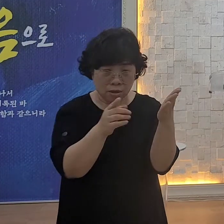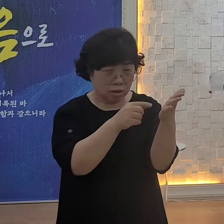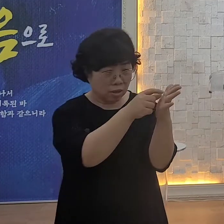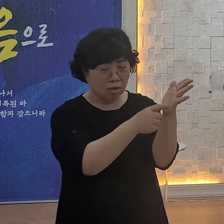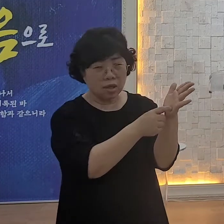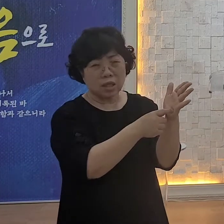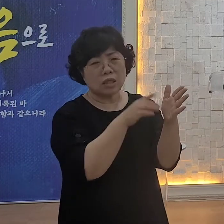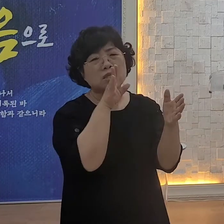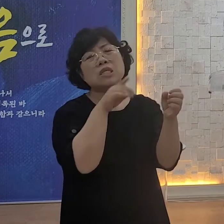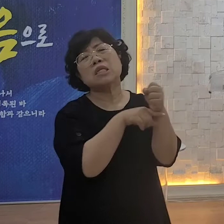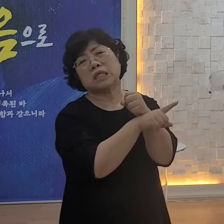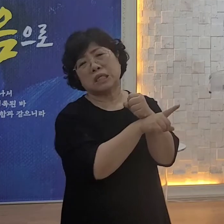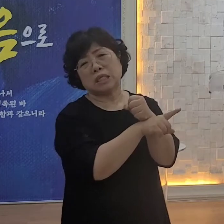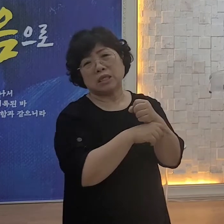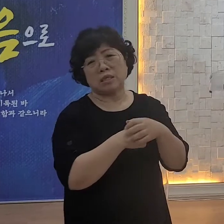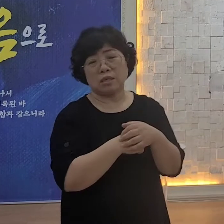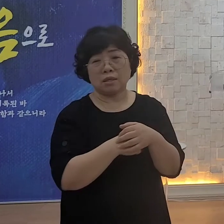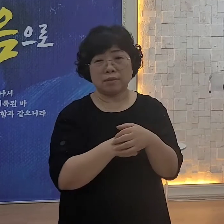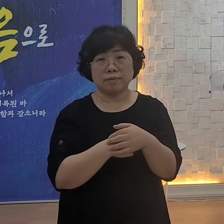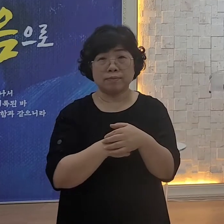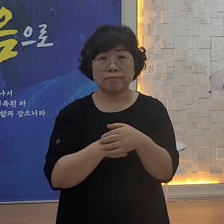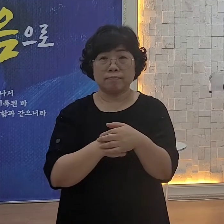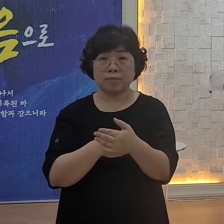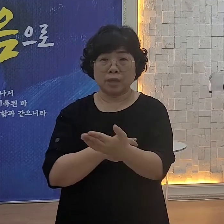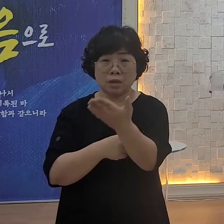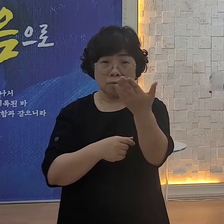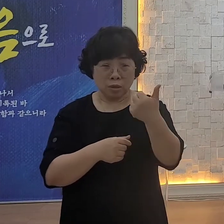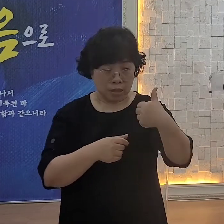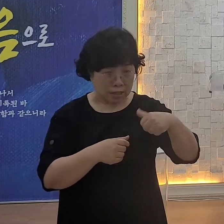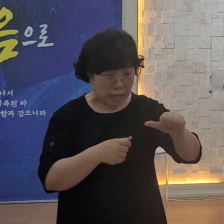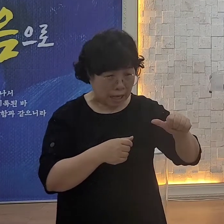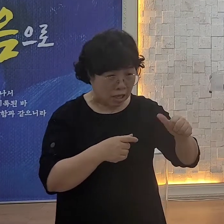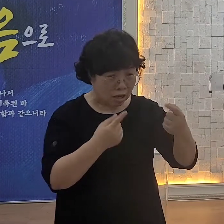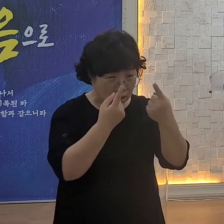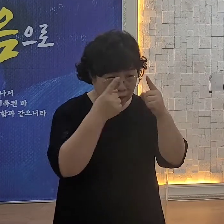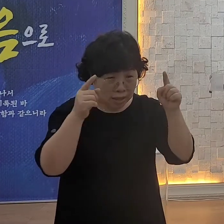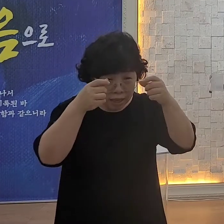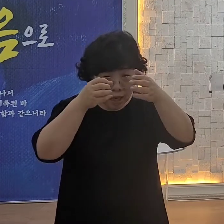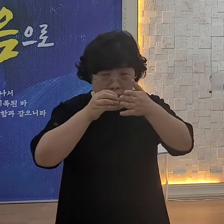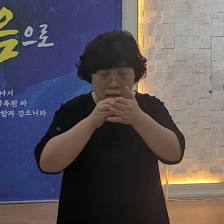말씀. 여러분 자녀의 대학 입학을 위해서